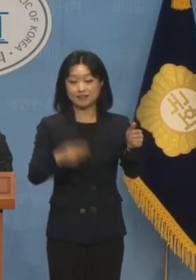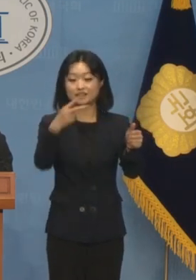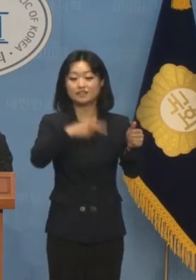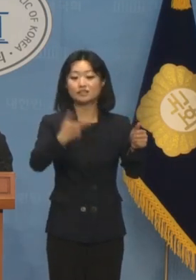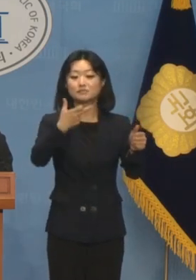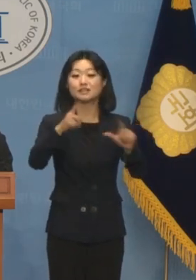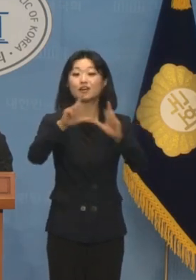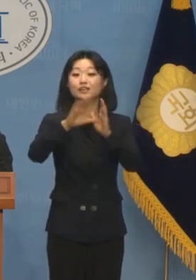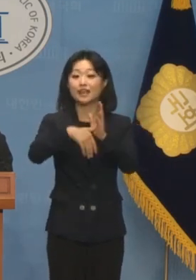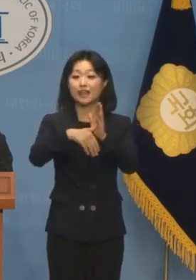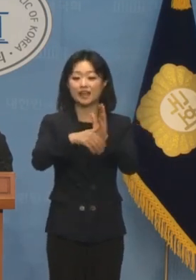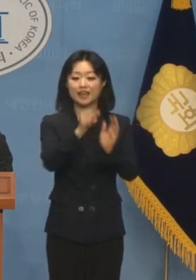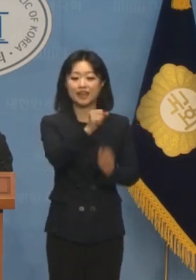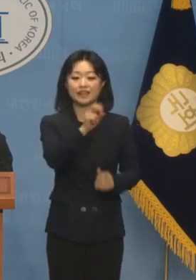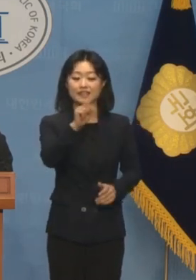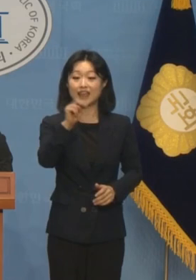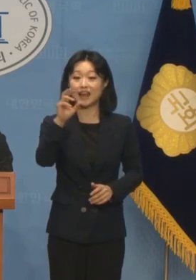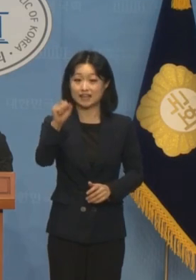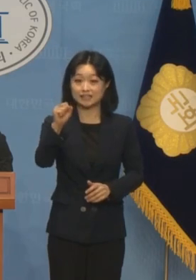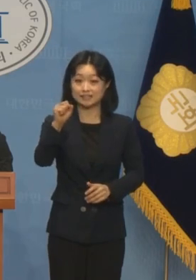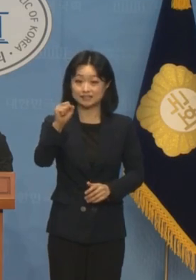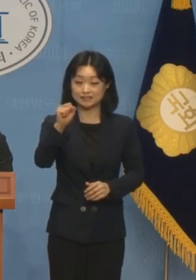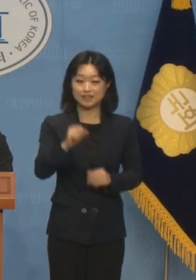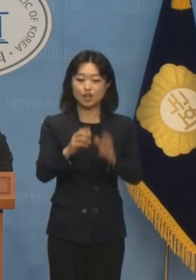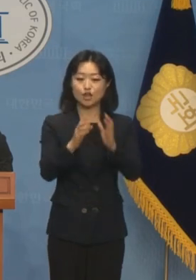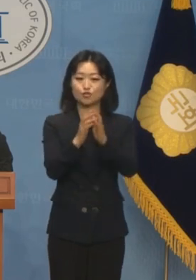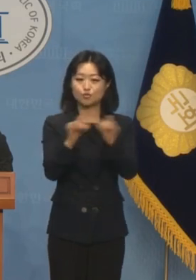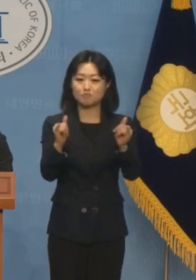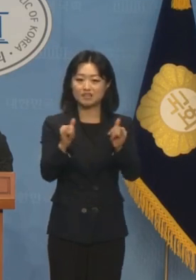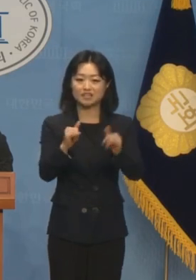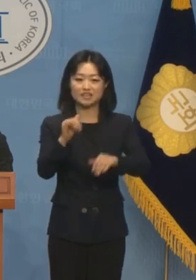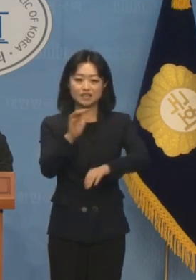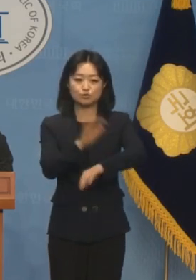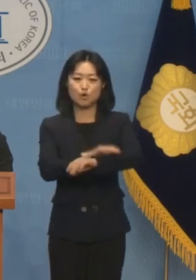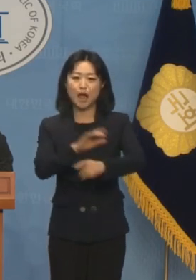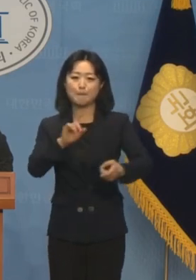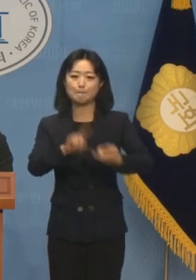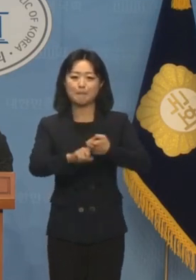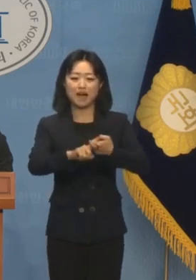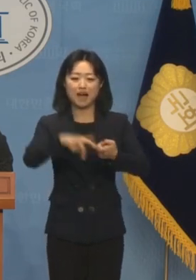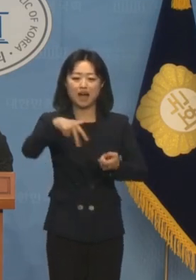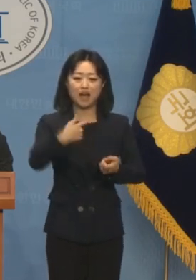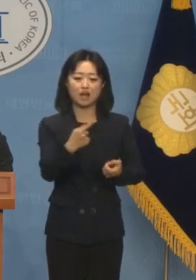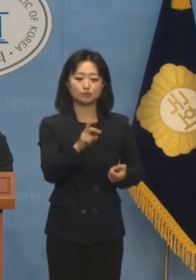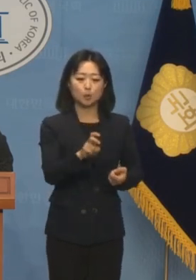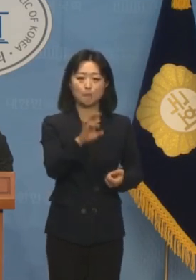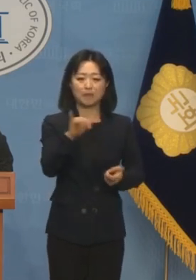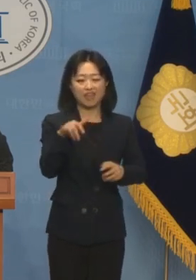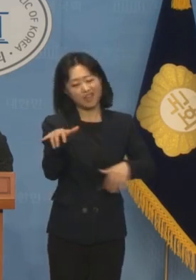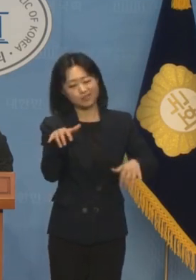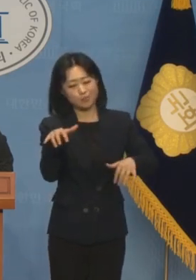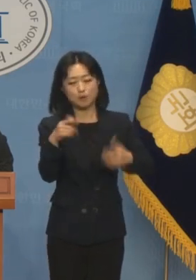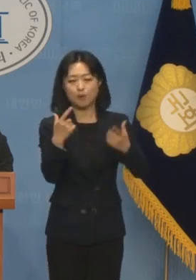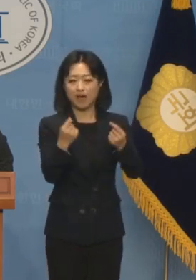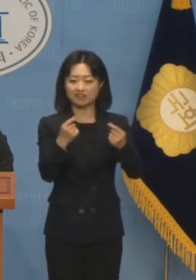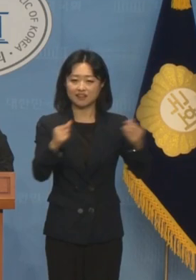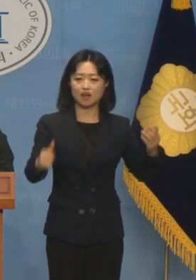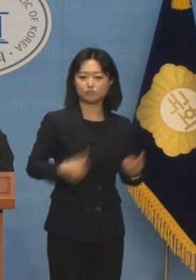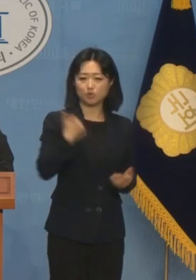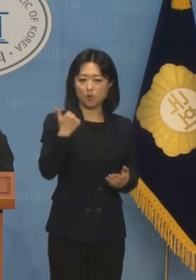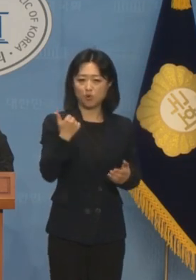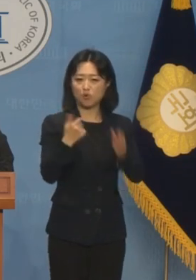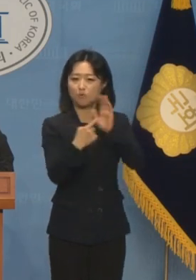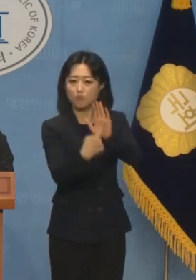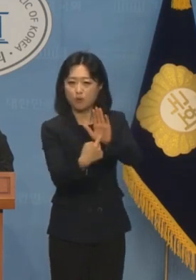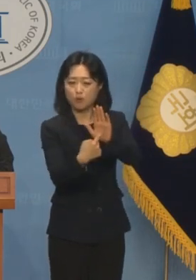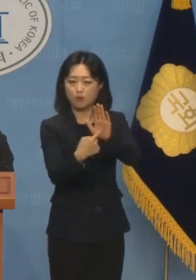2017년 자신의 SNS에 국민이 좌파 좀비라며 자신의 분노를 드러냈고,